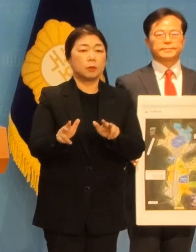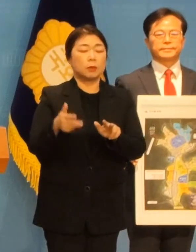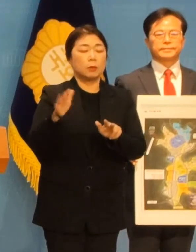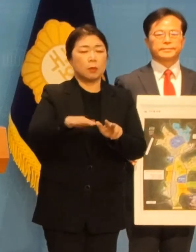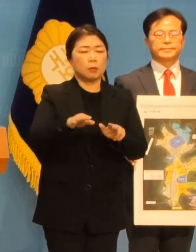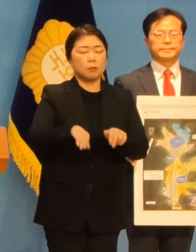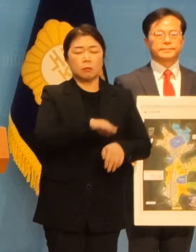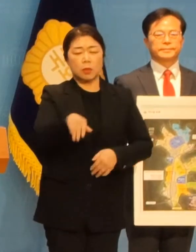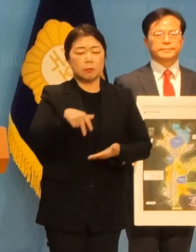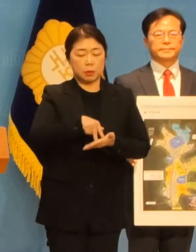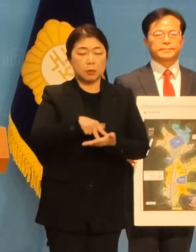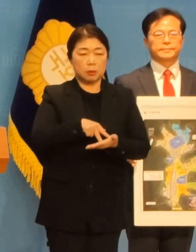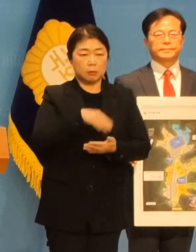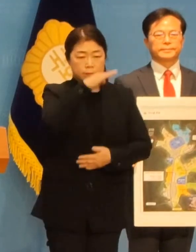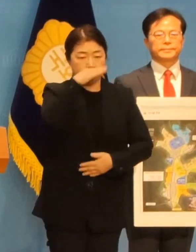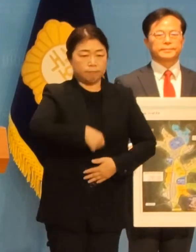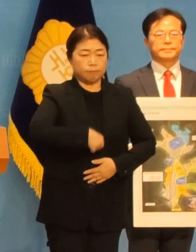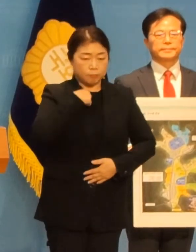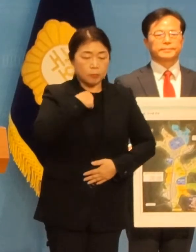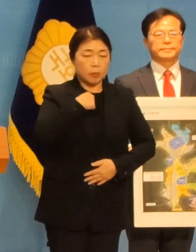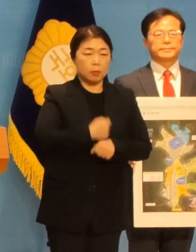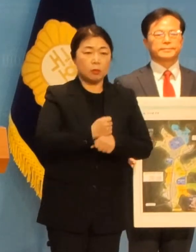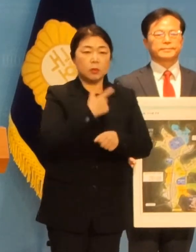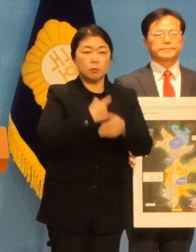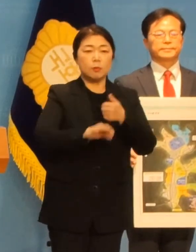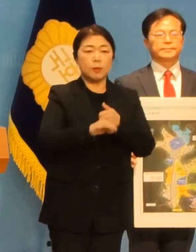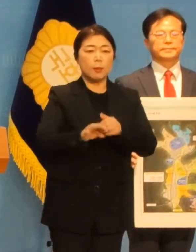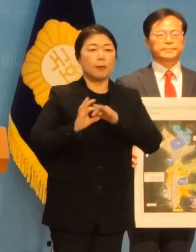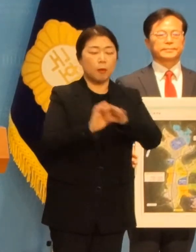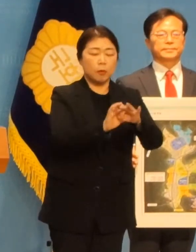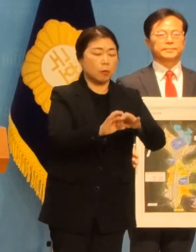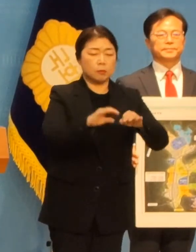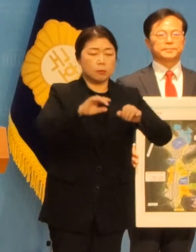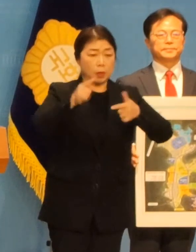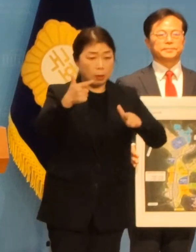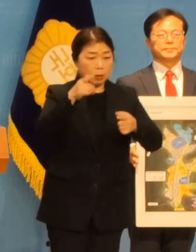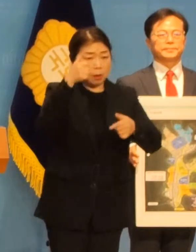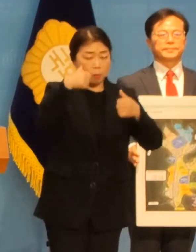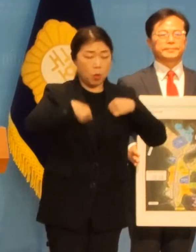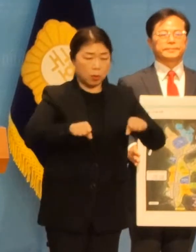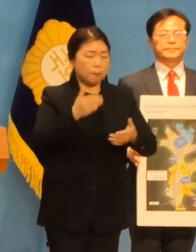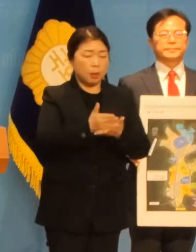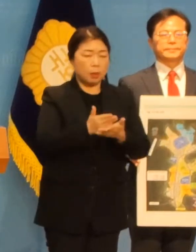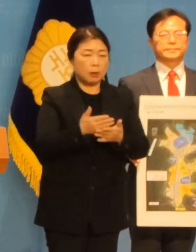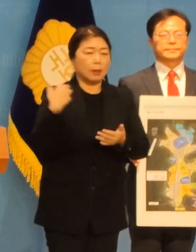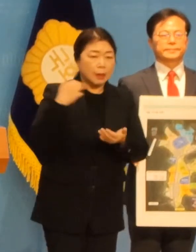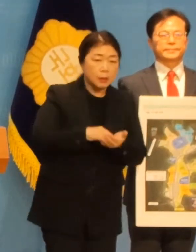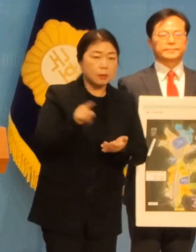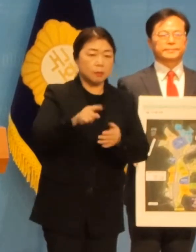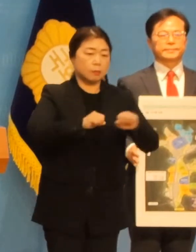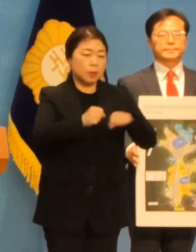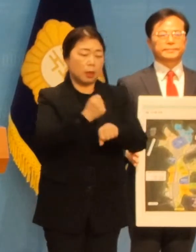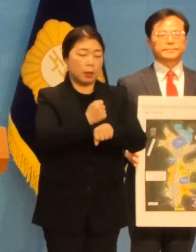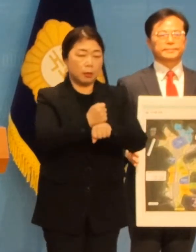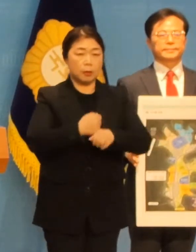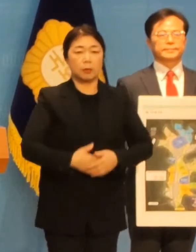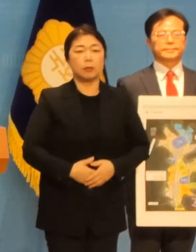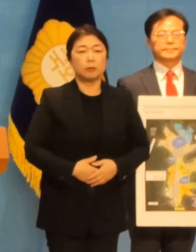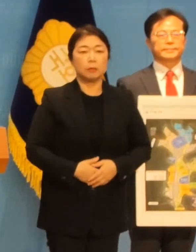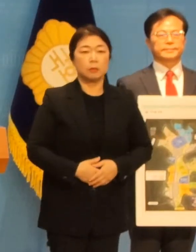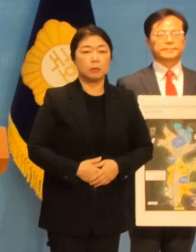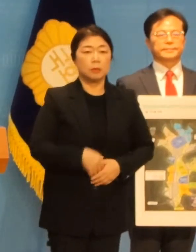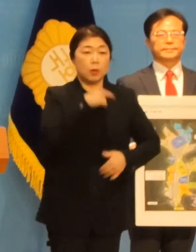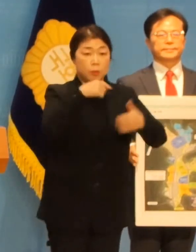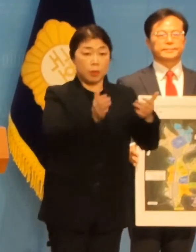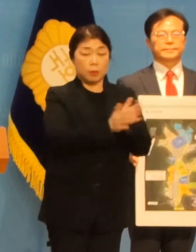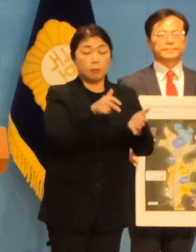정의의 기준을 바로 세우는 작업은 계속될 것입니다. 국민의힘은 사흘 전에 대장동 항소 포기 외압 의혹에